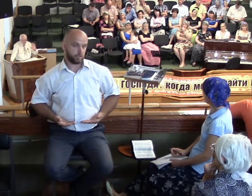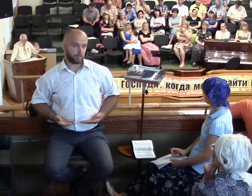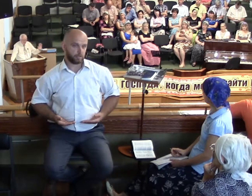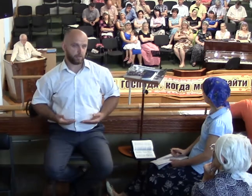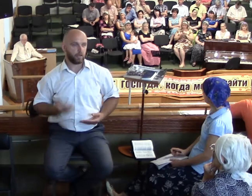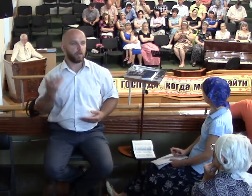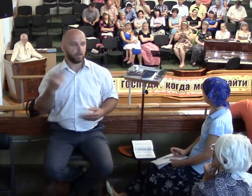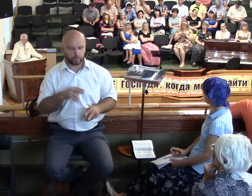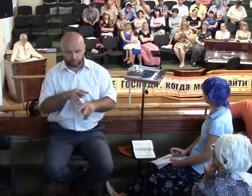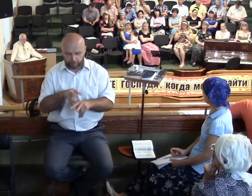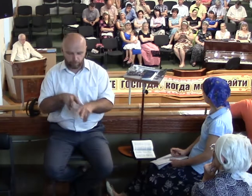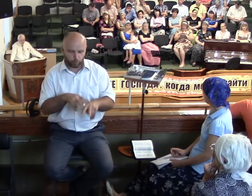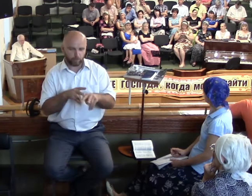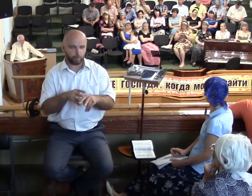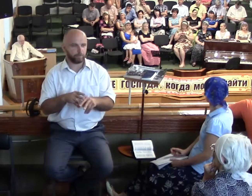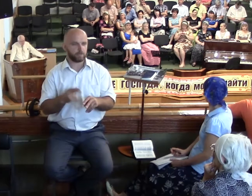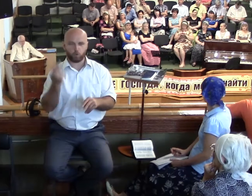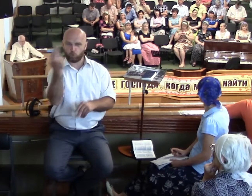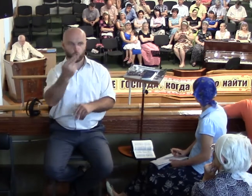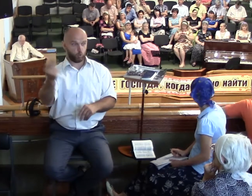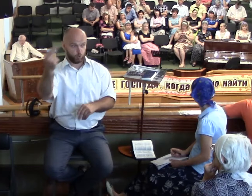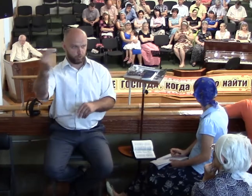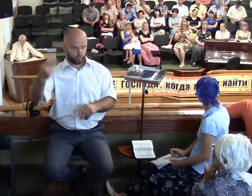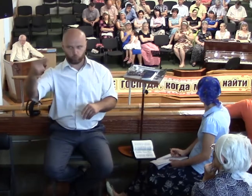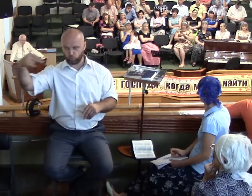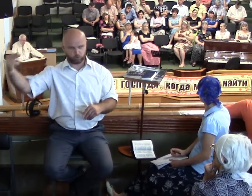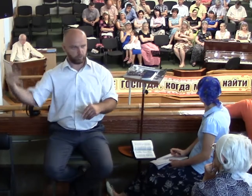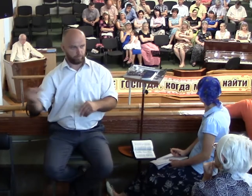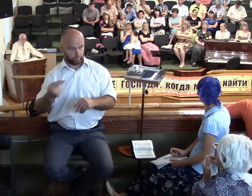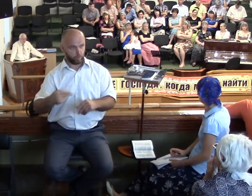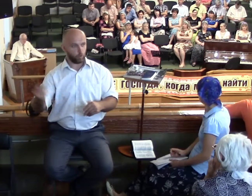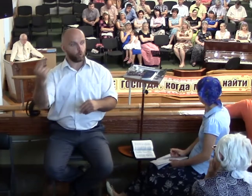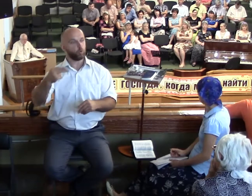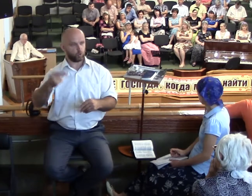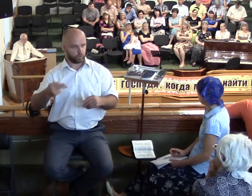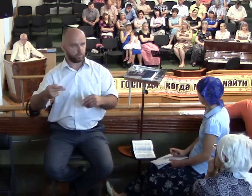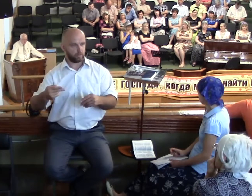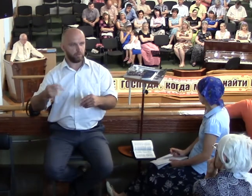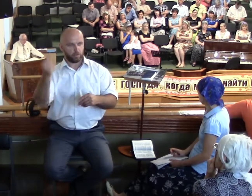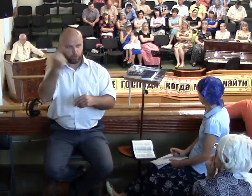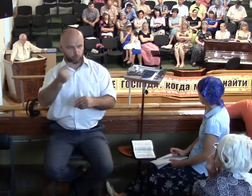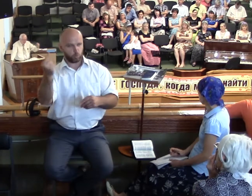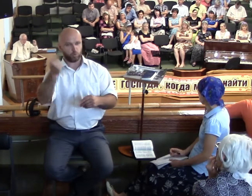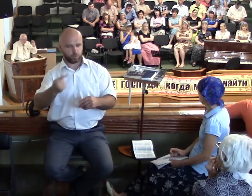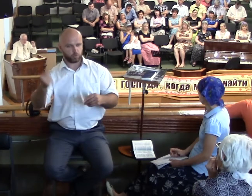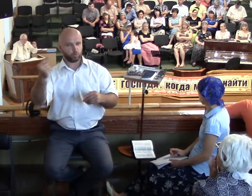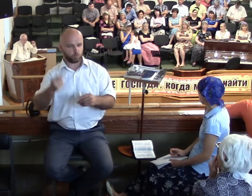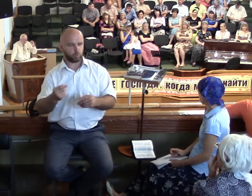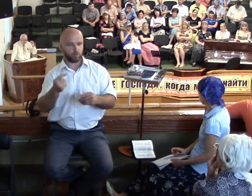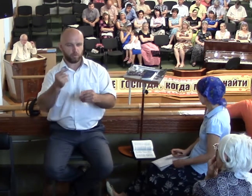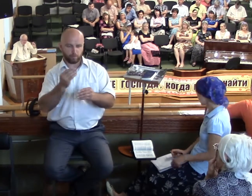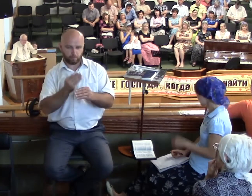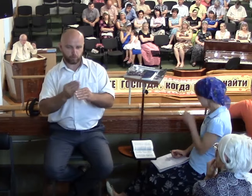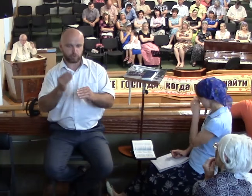как пишутся картины. Картина Иванова. Явление Христа народу он писал 20 лет. 20 лет